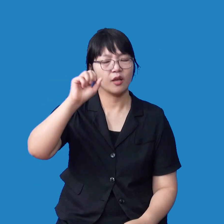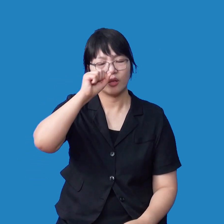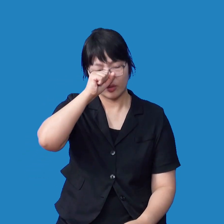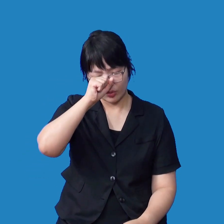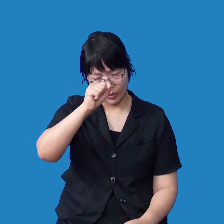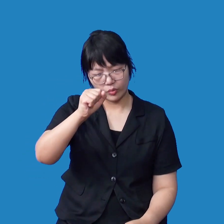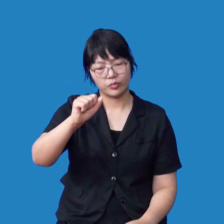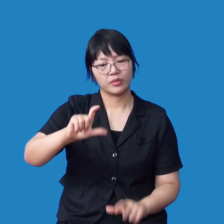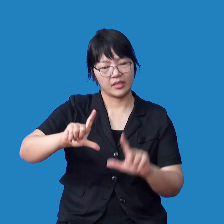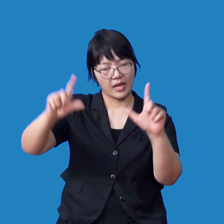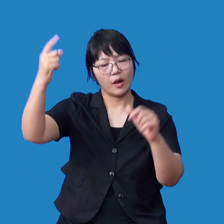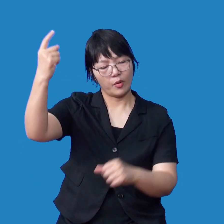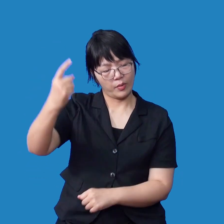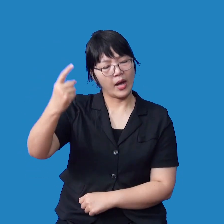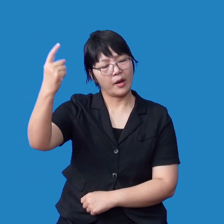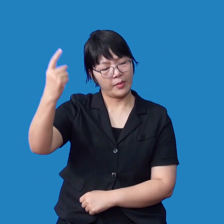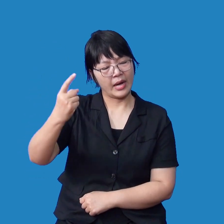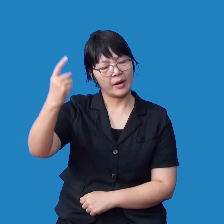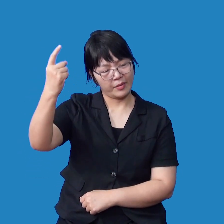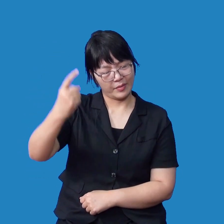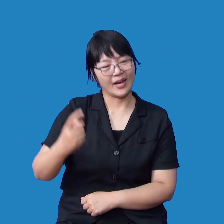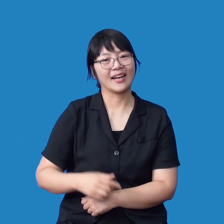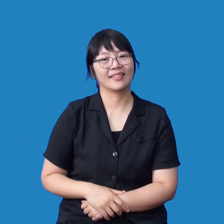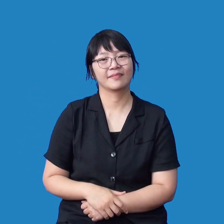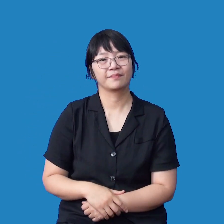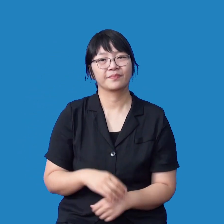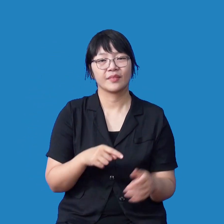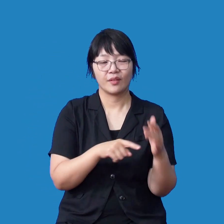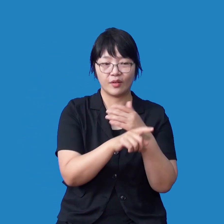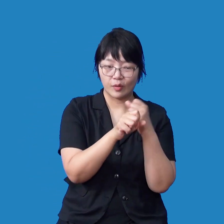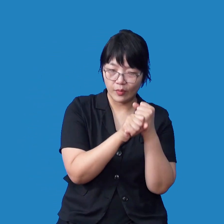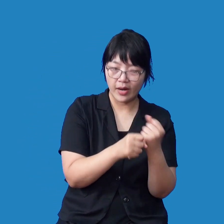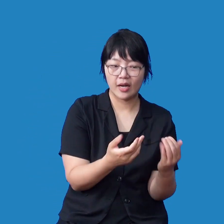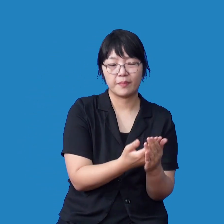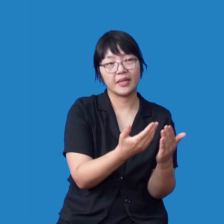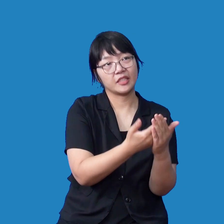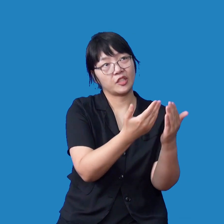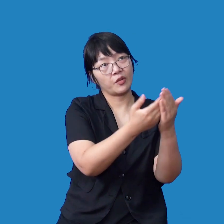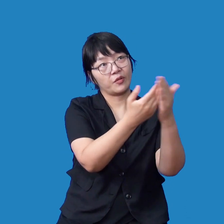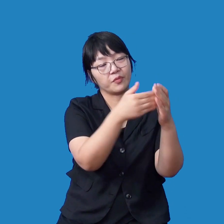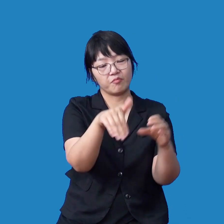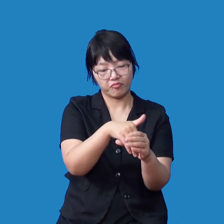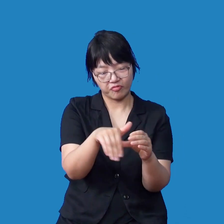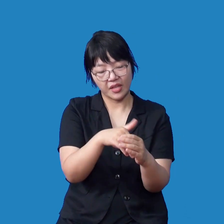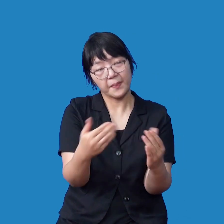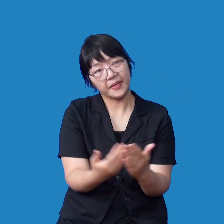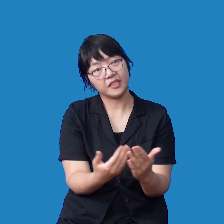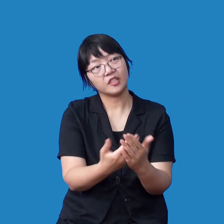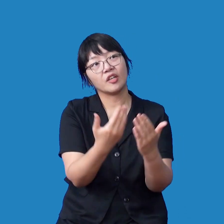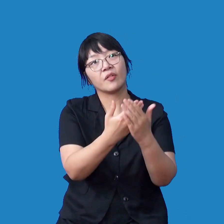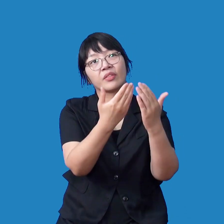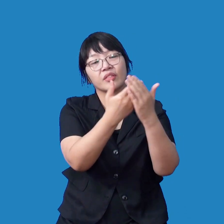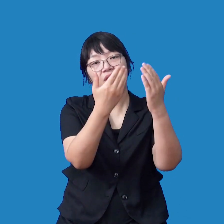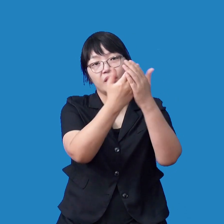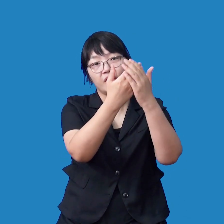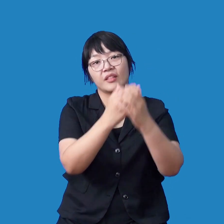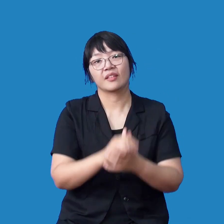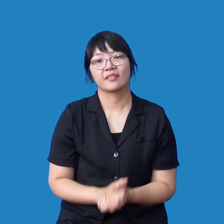기대하고 싶어집니다. 과학이 좀 더 발전하면, 그리고 문화가 좀 더 발전하면 요즘